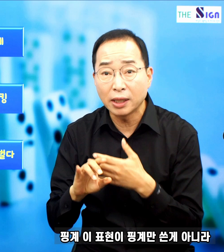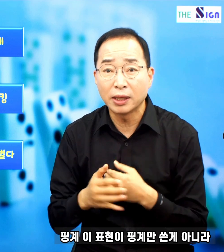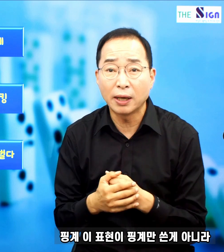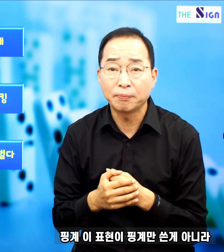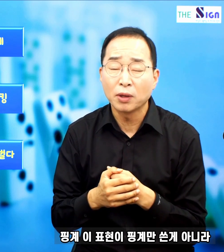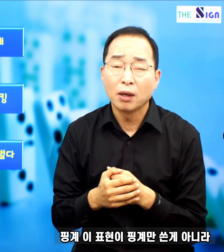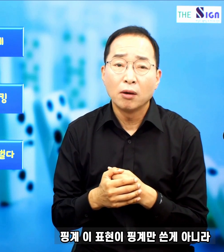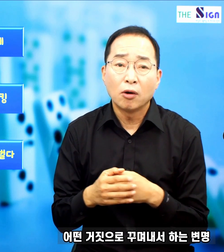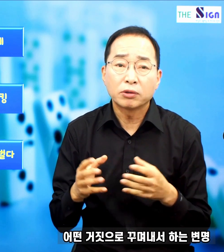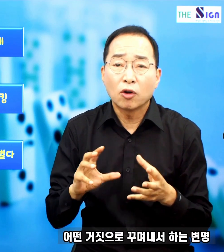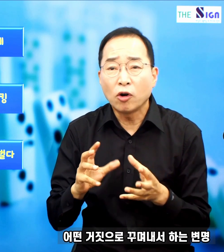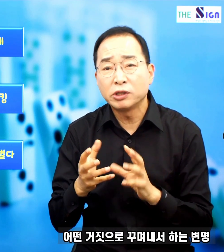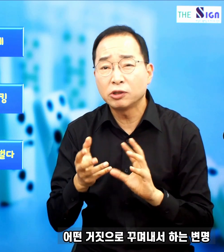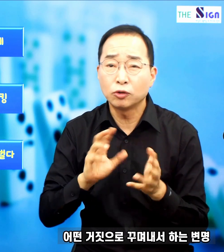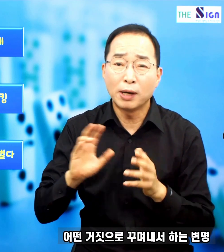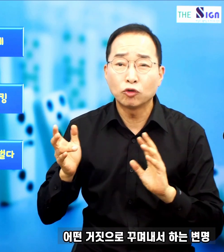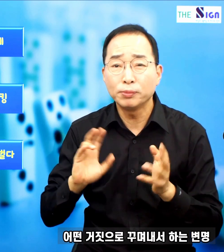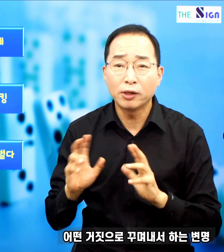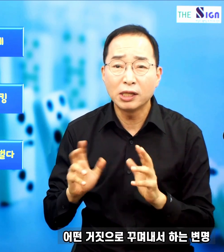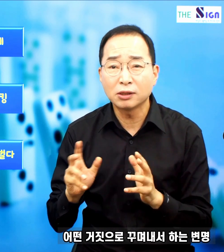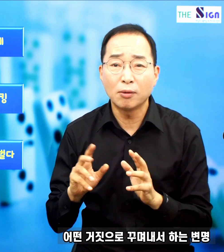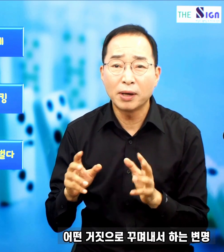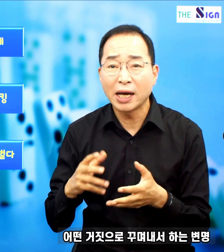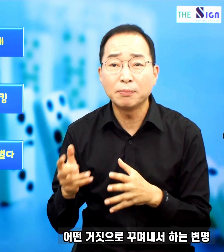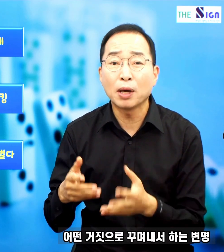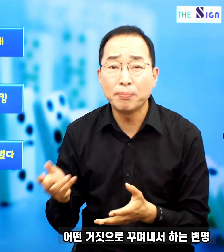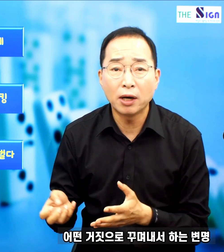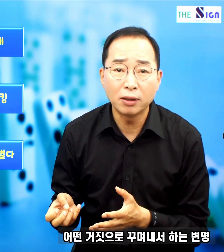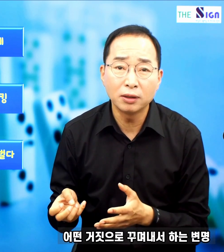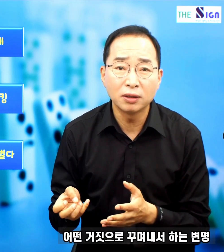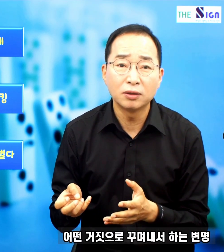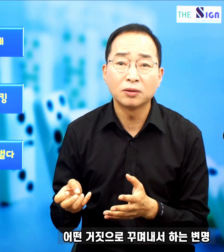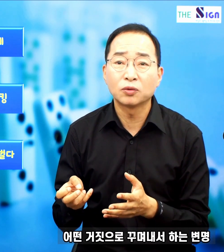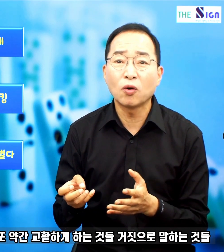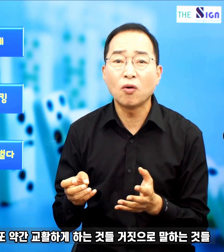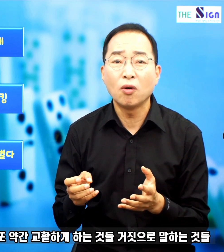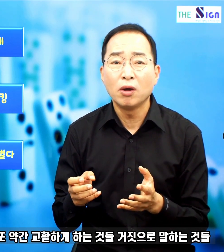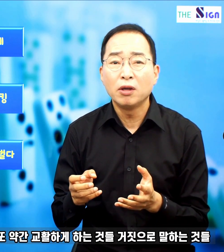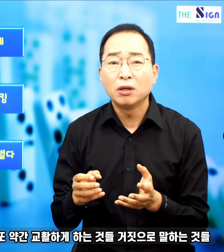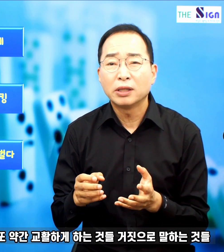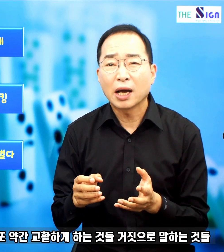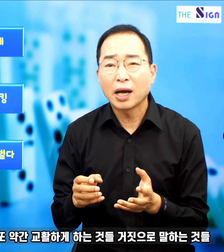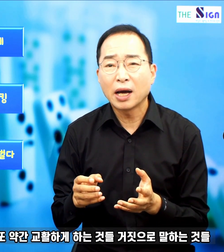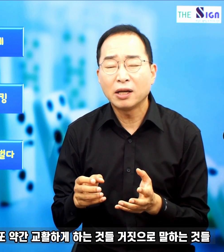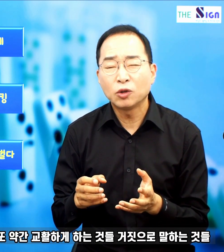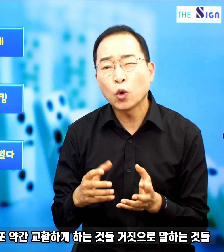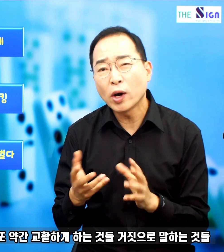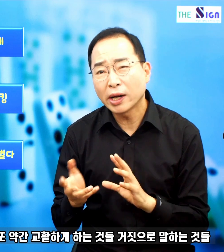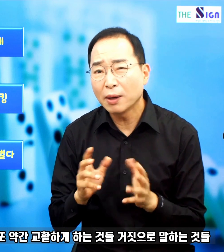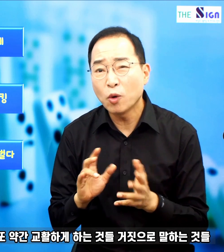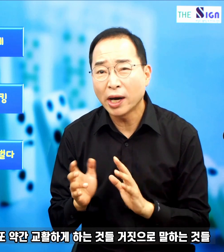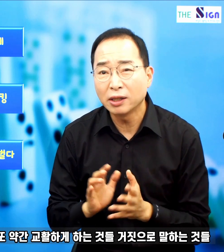아니라 어떤 거짓으로 막 꾸며내서 뭐 하는 변명 또 약간 교활하게 뭐 하는